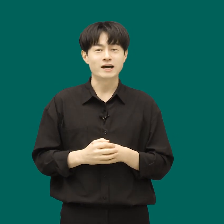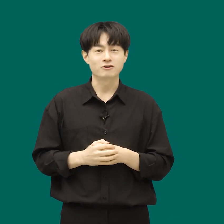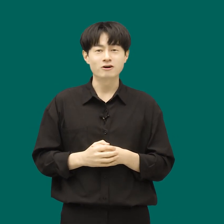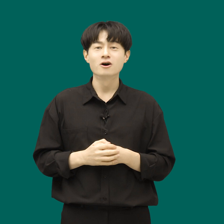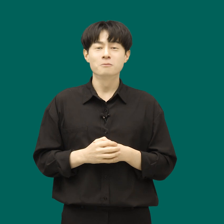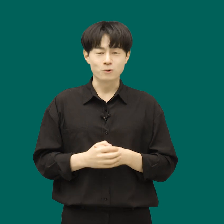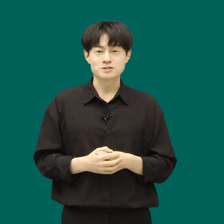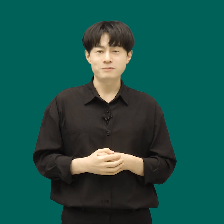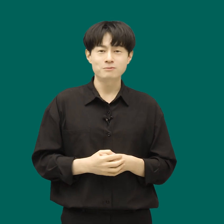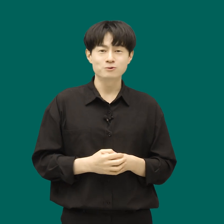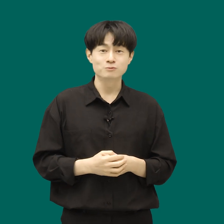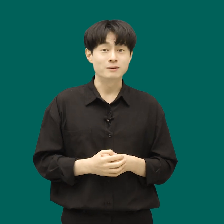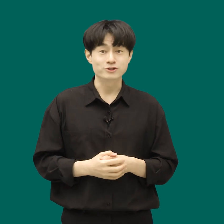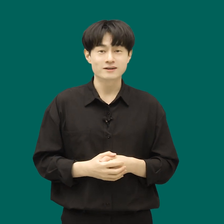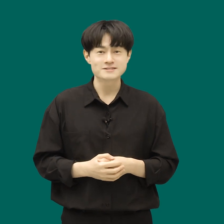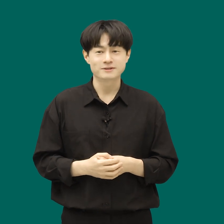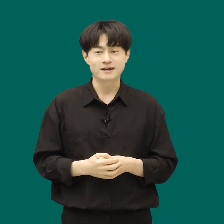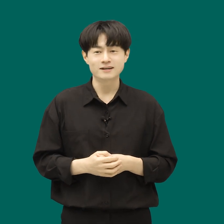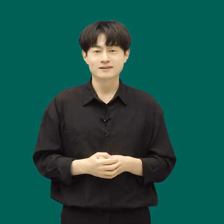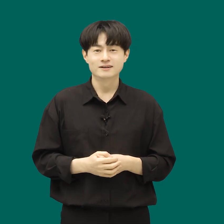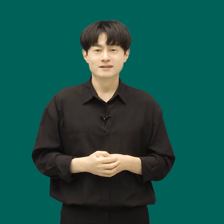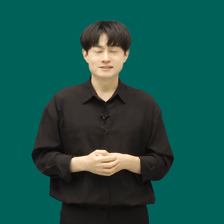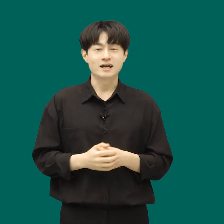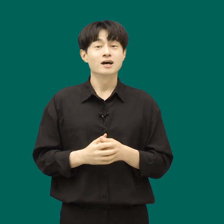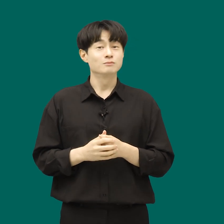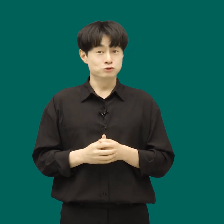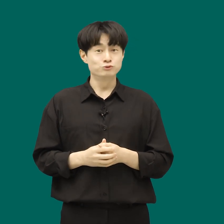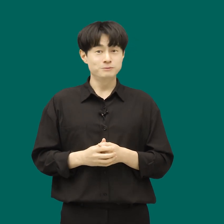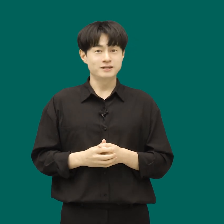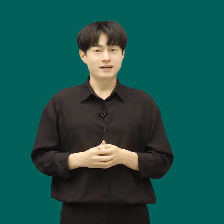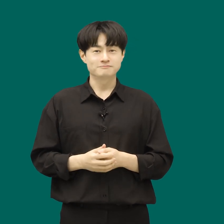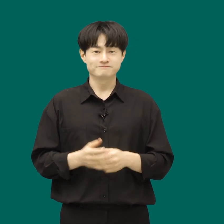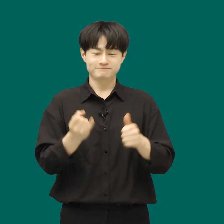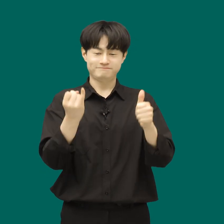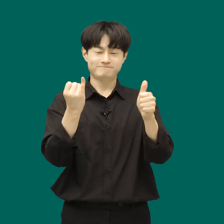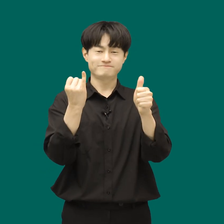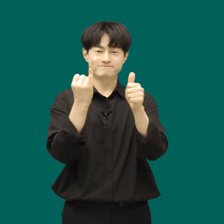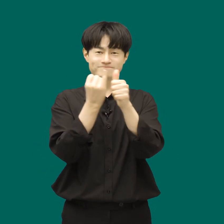단어 복습해보고 마무리하겠습니다. 자, 부부입니다.